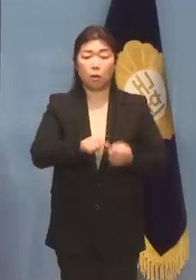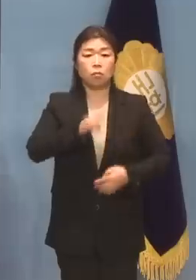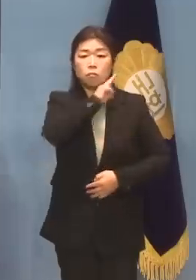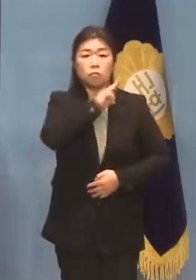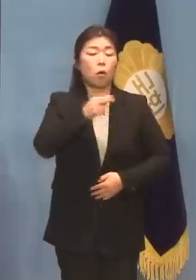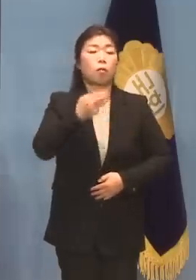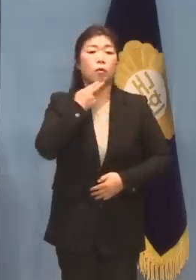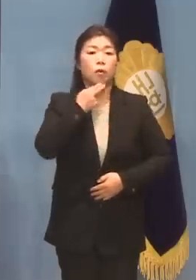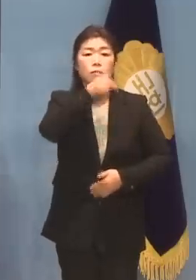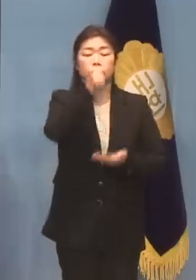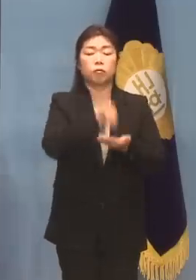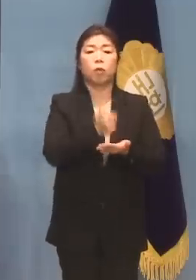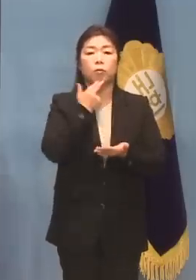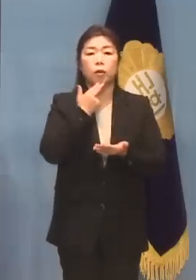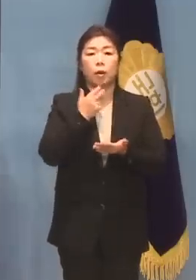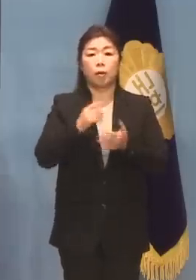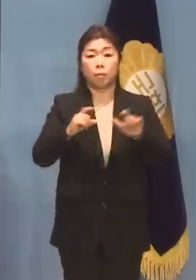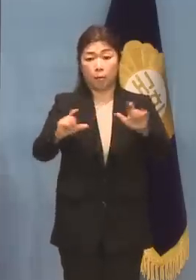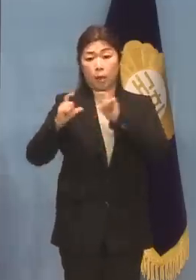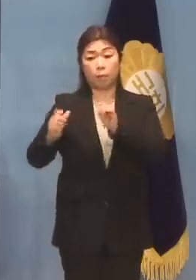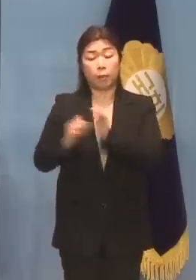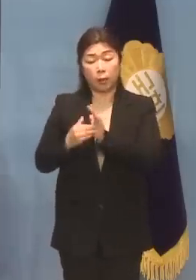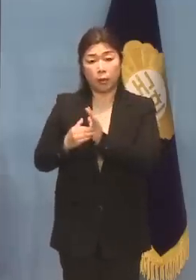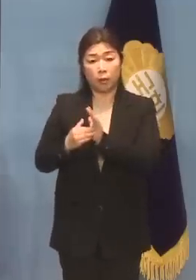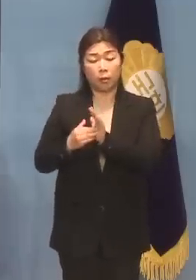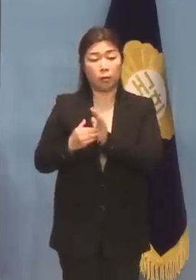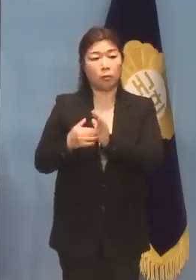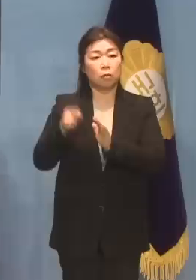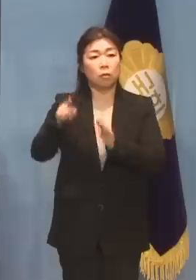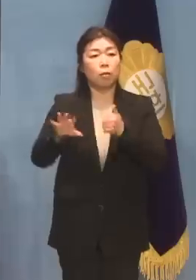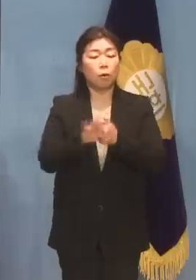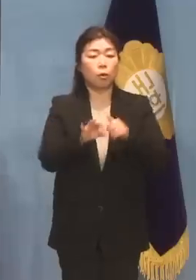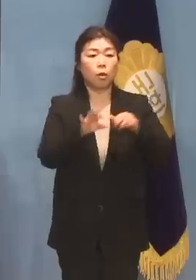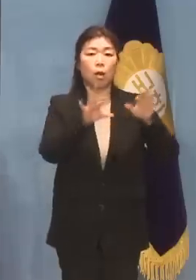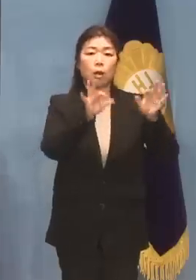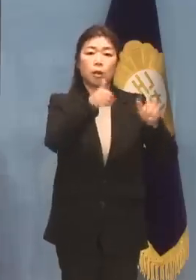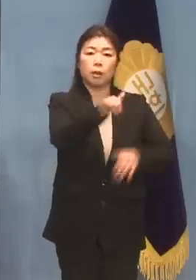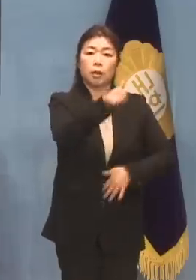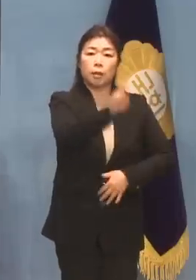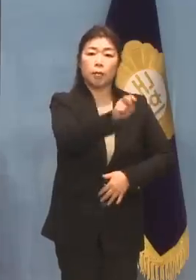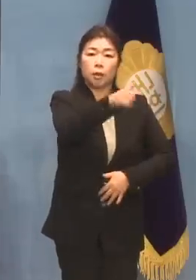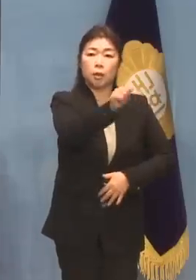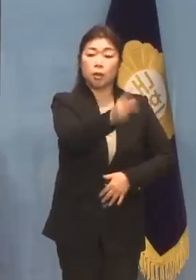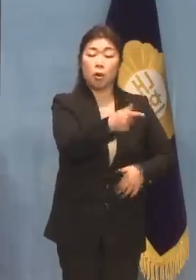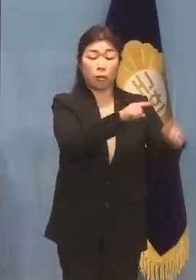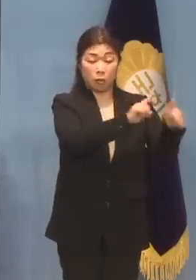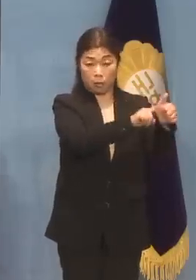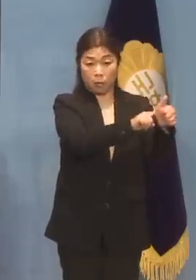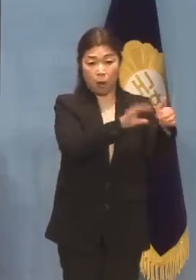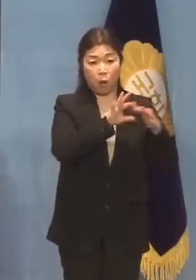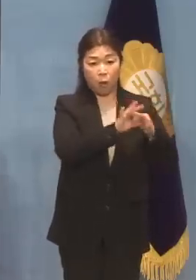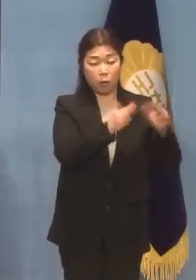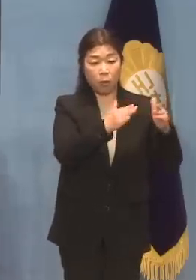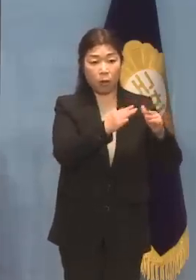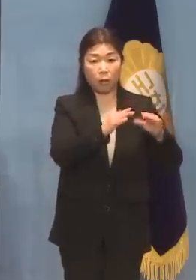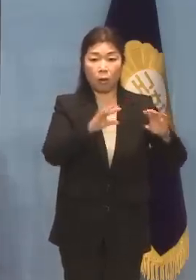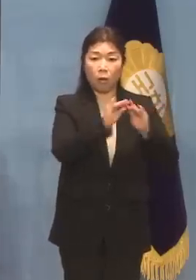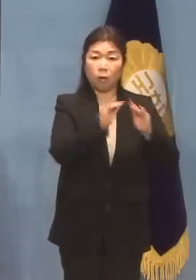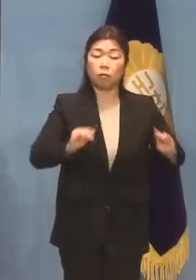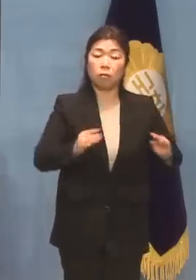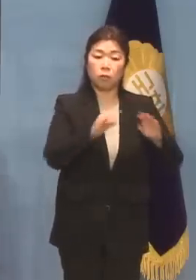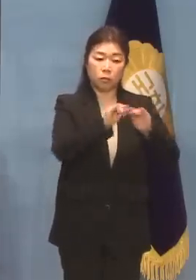실제로 국민들에게 김기현 의원 주변을 둘러싼 이런 토착 토건 비리에